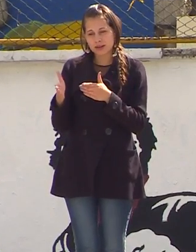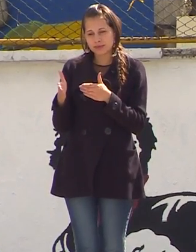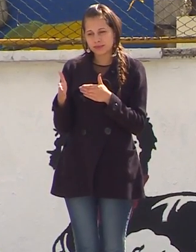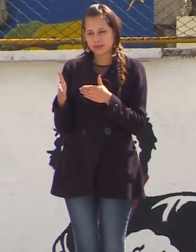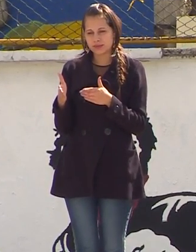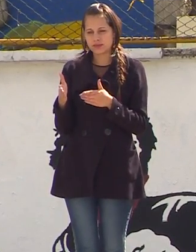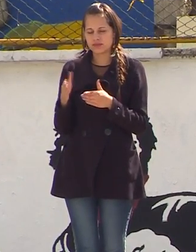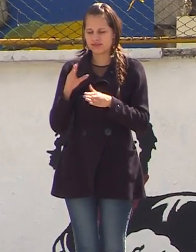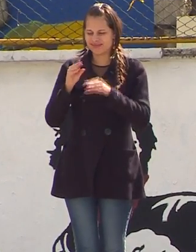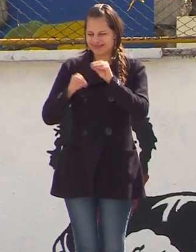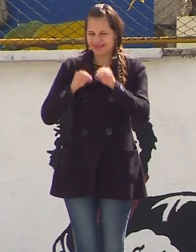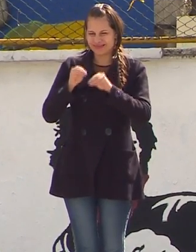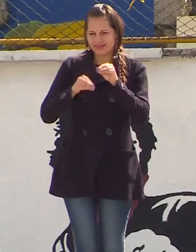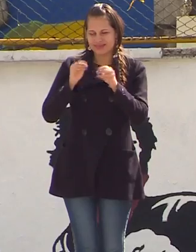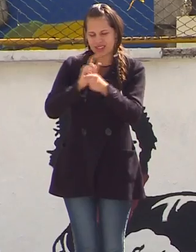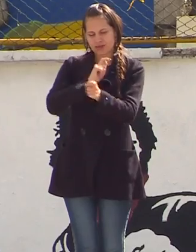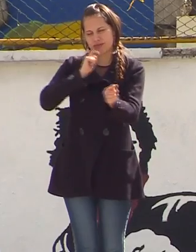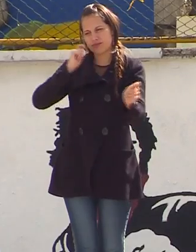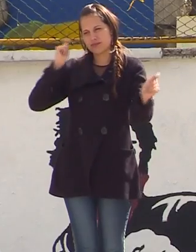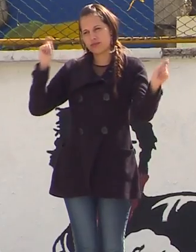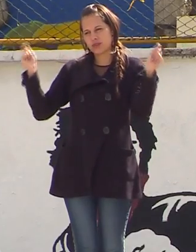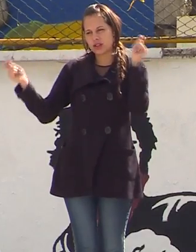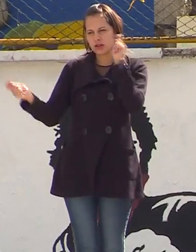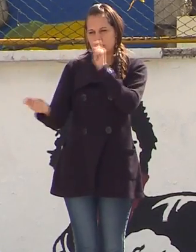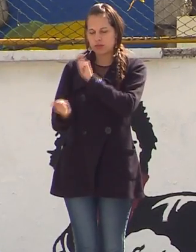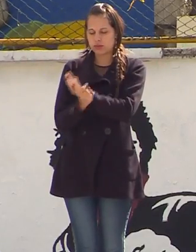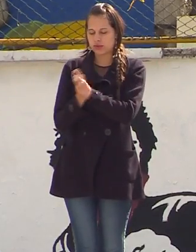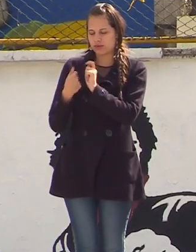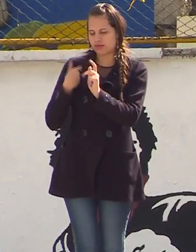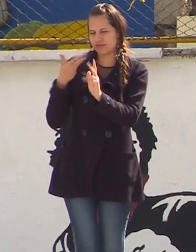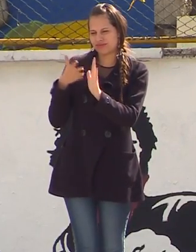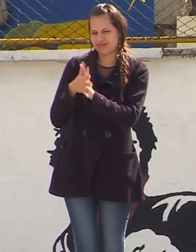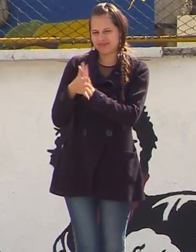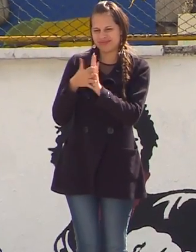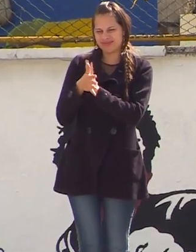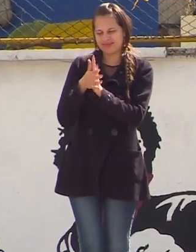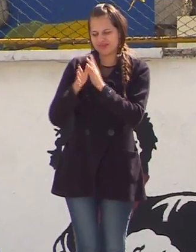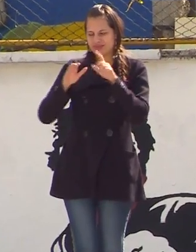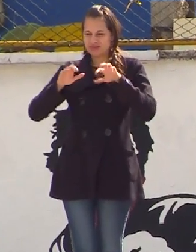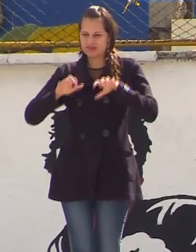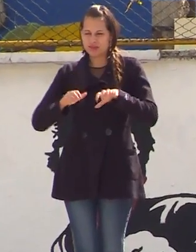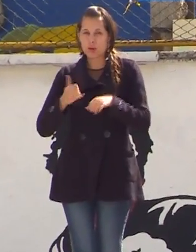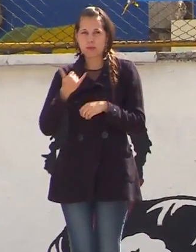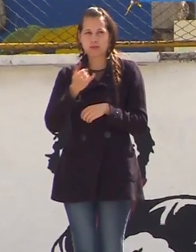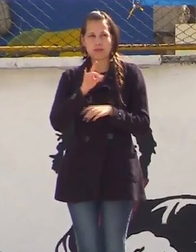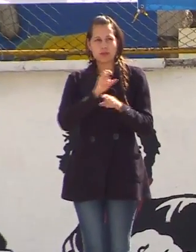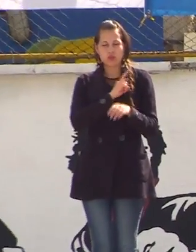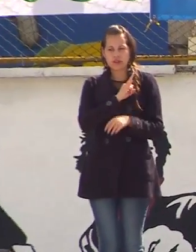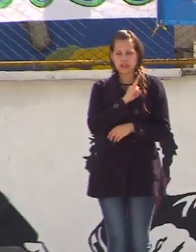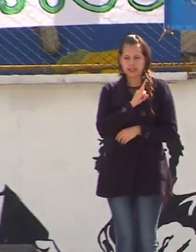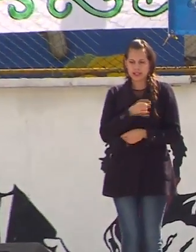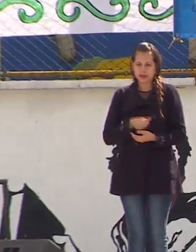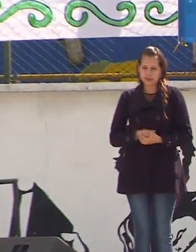y transformación del andamiaje informático de la universidad.